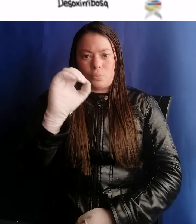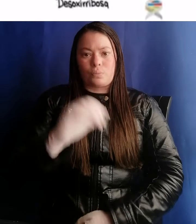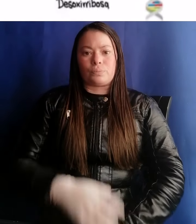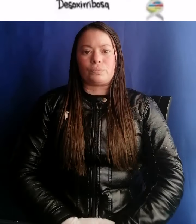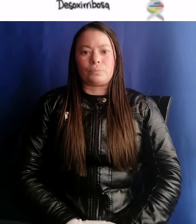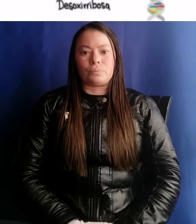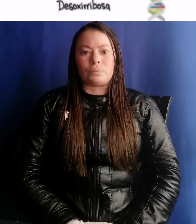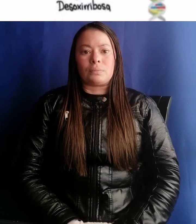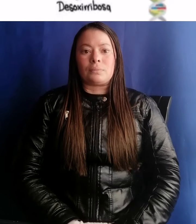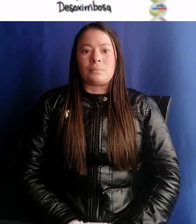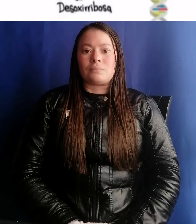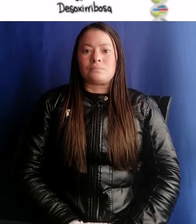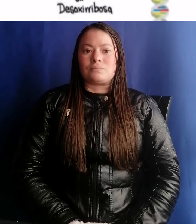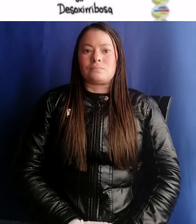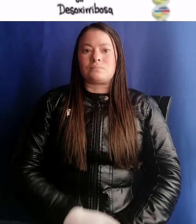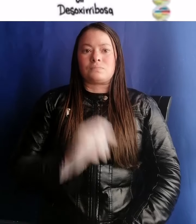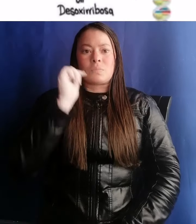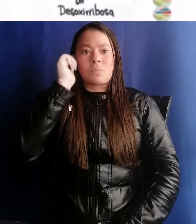fosfato.